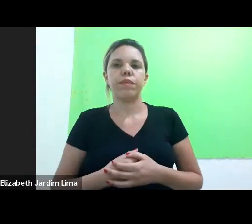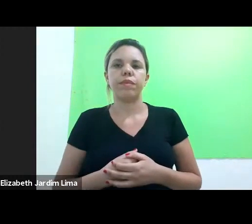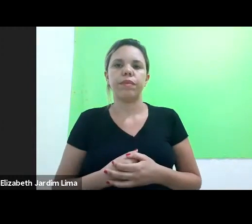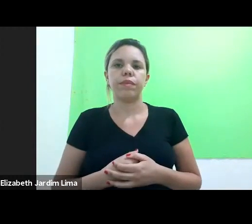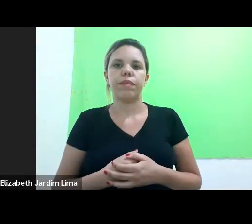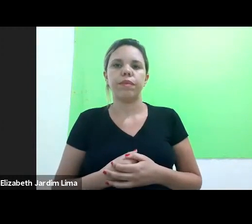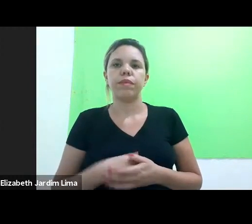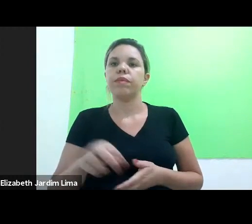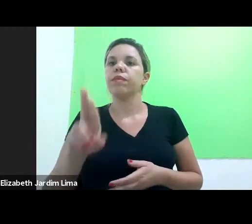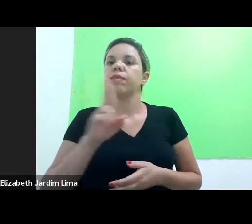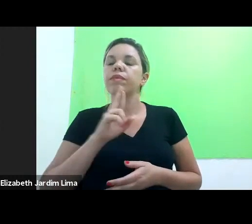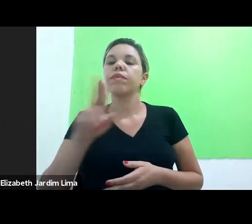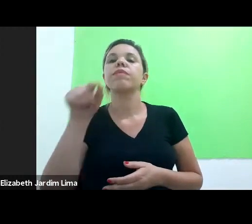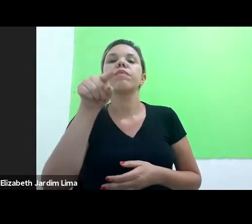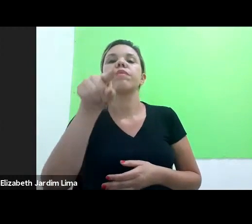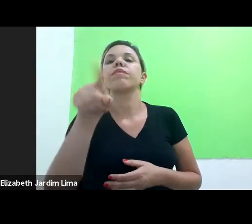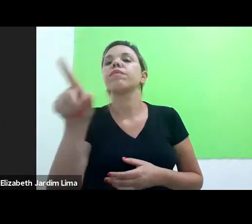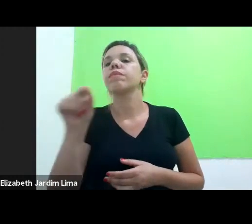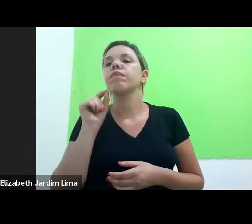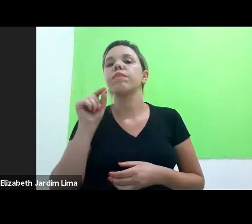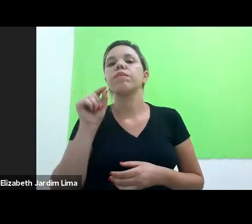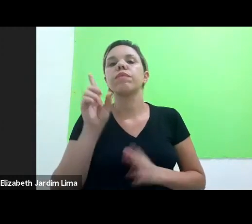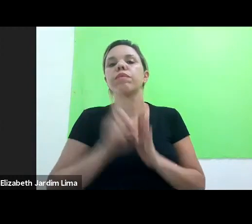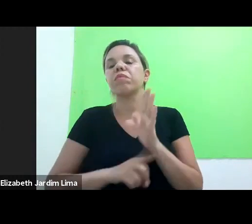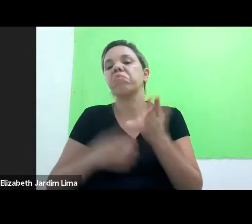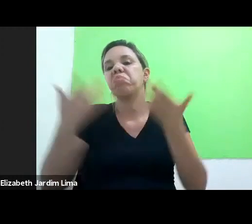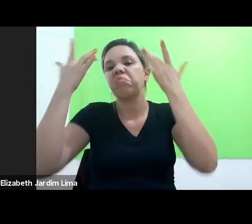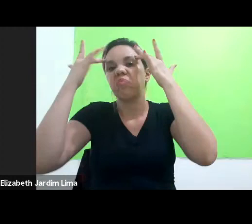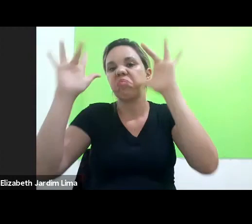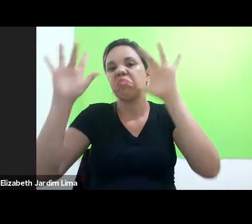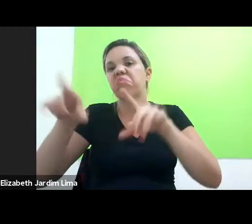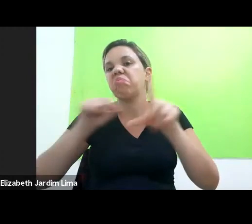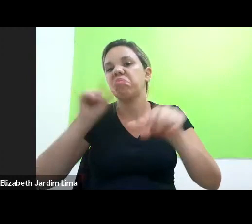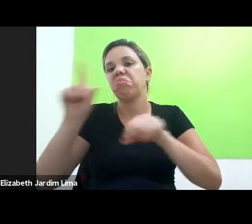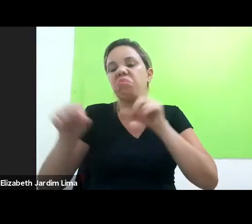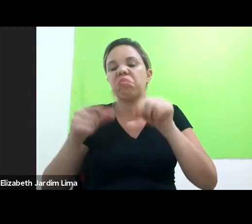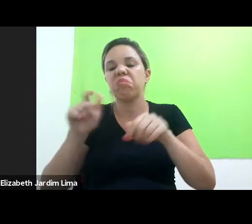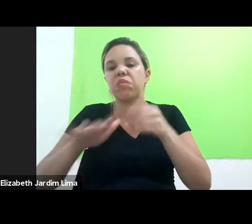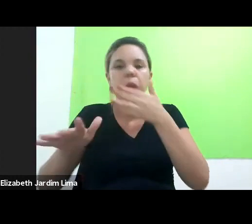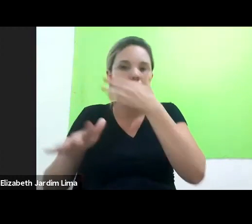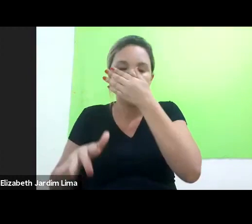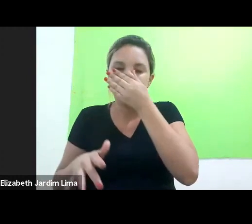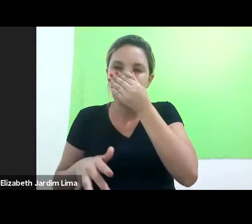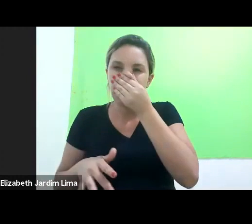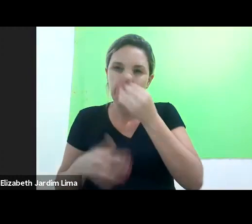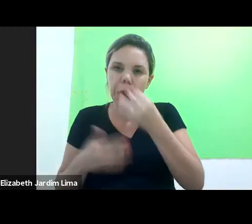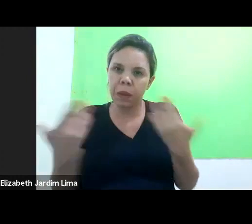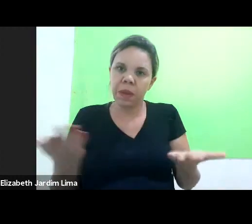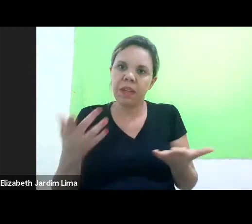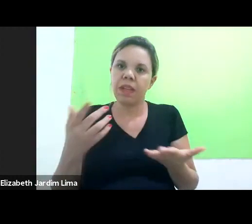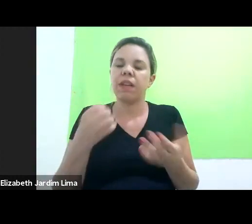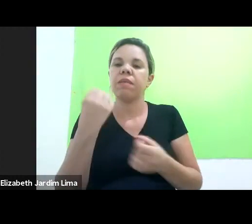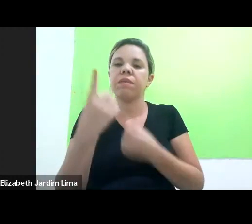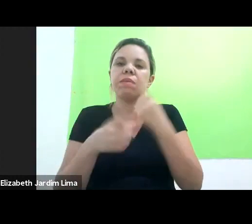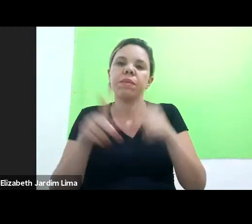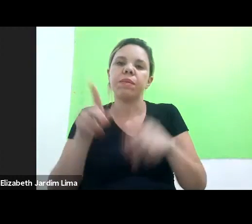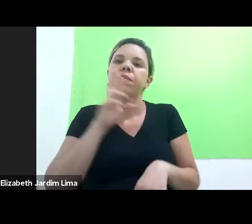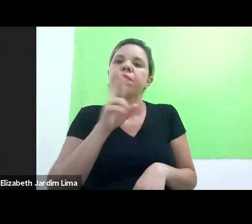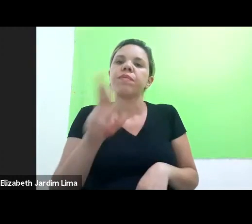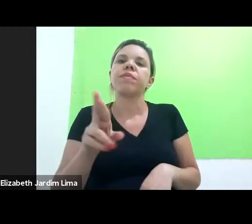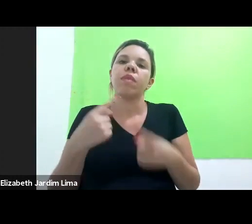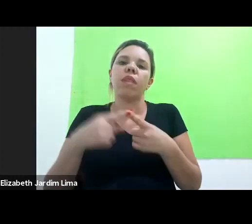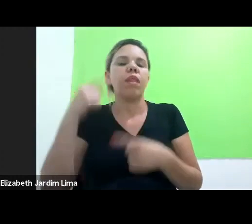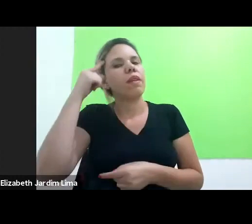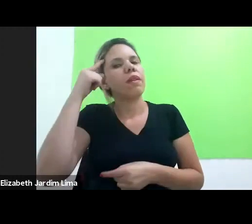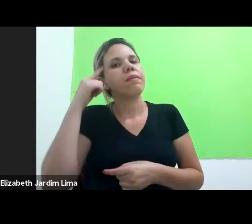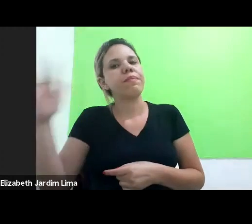respondem que escolheu Direito porque não sabia o que ia escolher, né, não tinha outra área para escolher. Tem aqueles que respondem porque, é meu sonho,